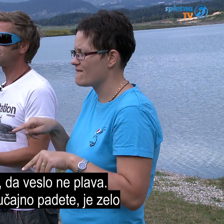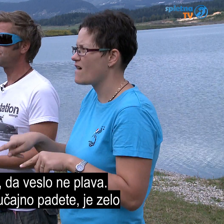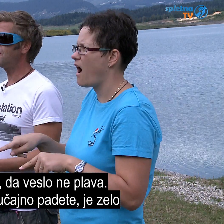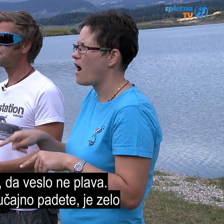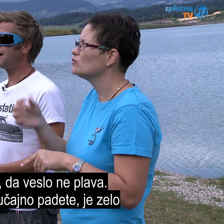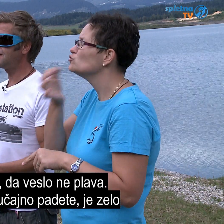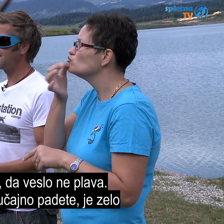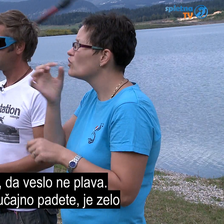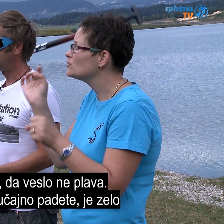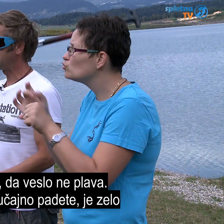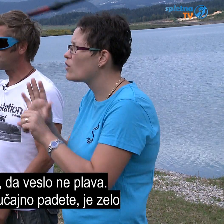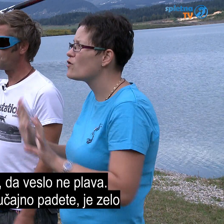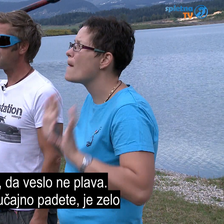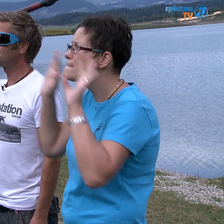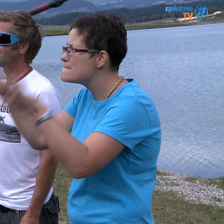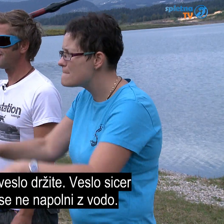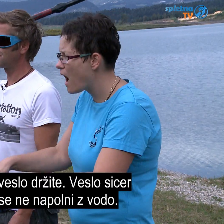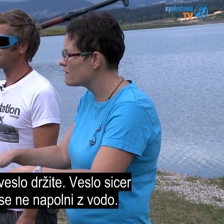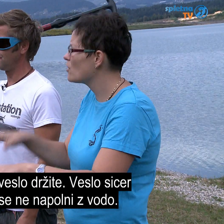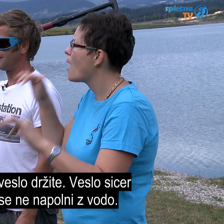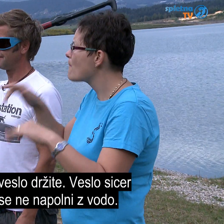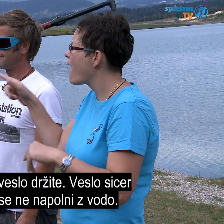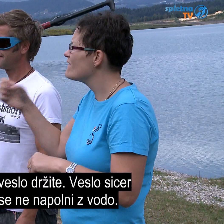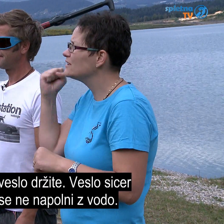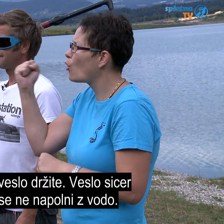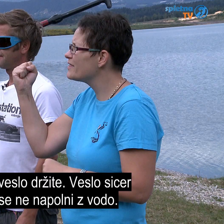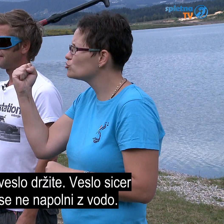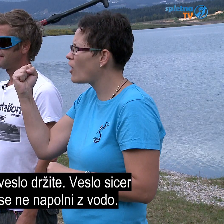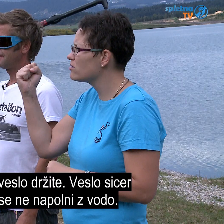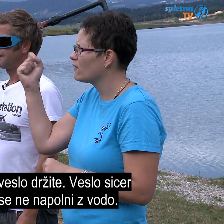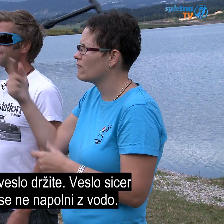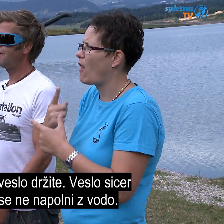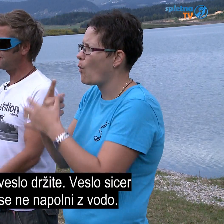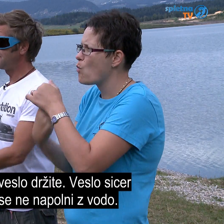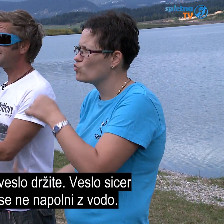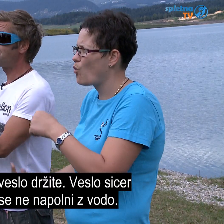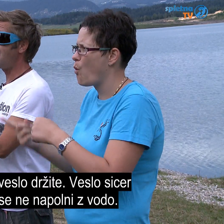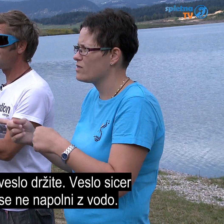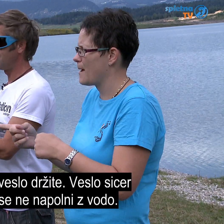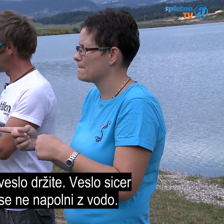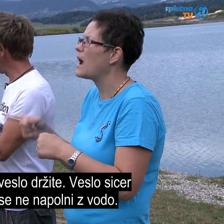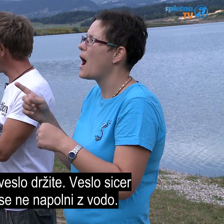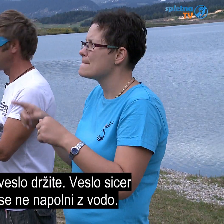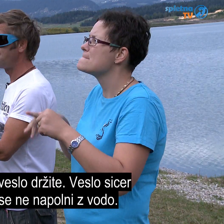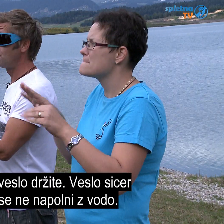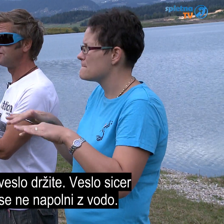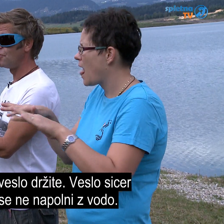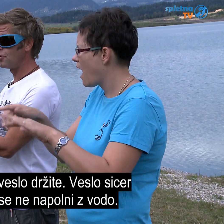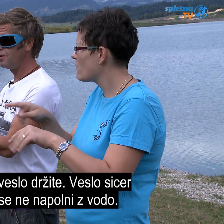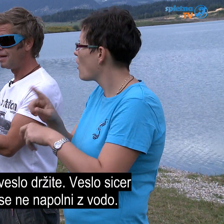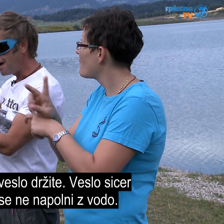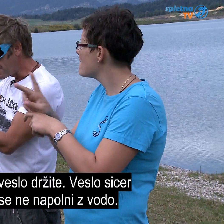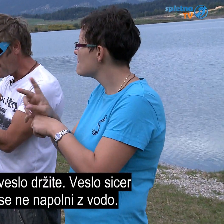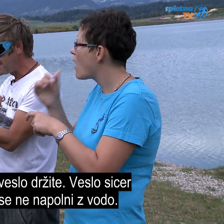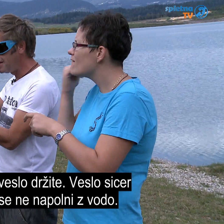Tako da, če slučajno padete, je zelo pomembno, da veslo držite. Veslo sicer plava, dokler se ne napolne z